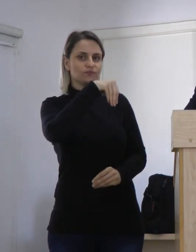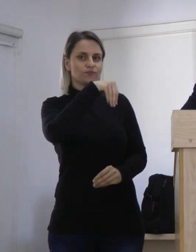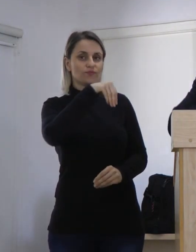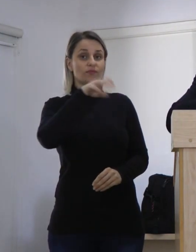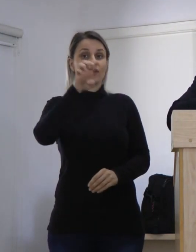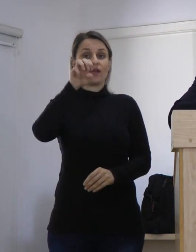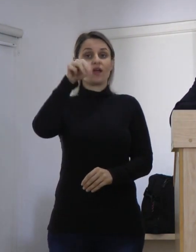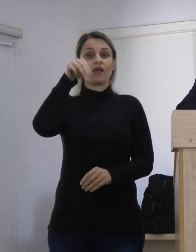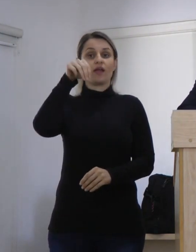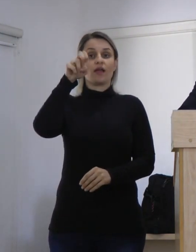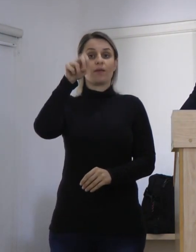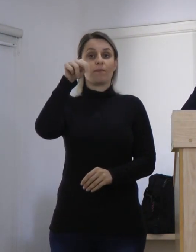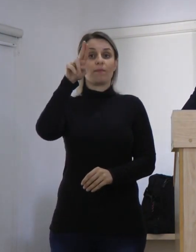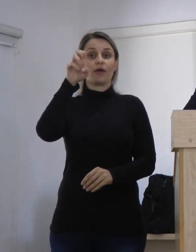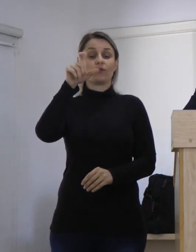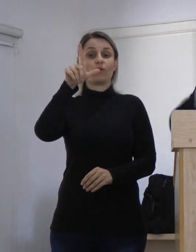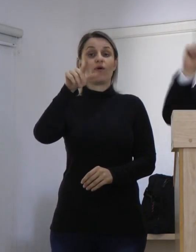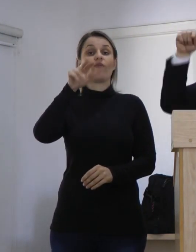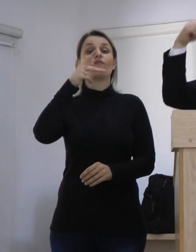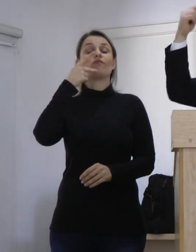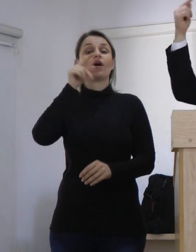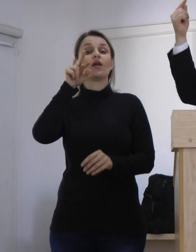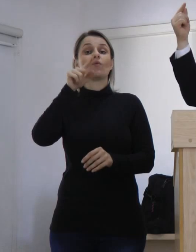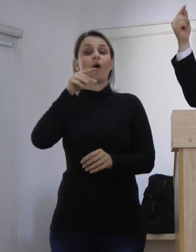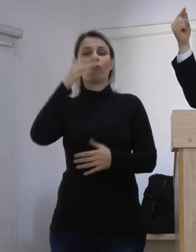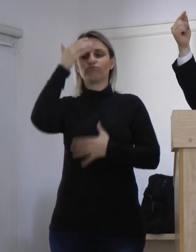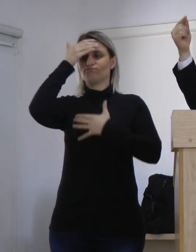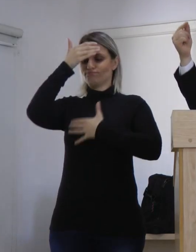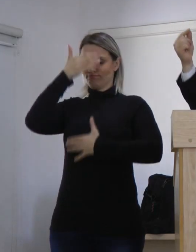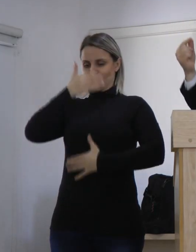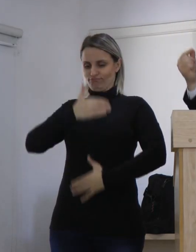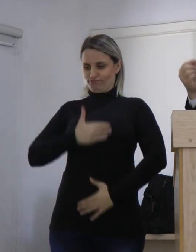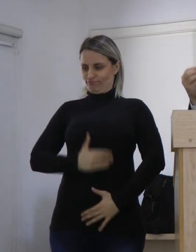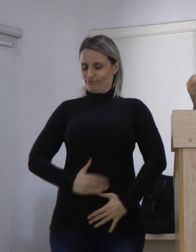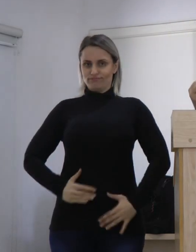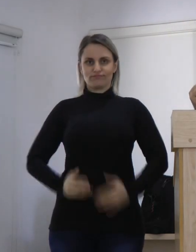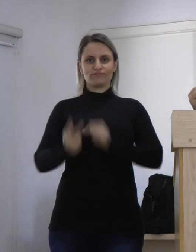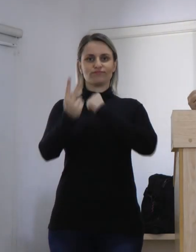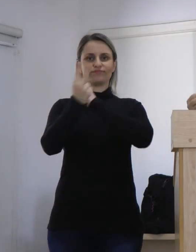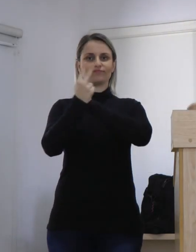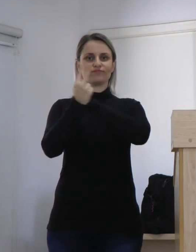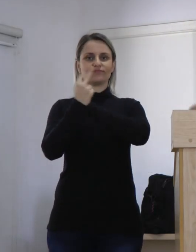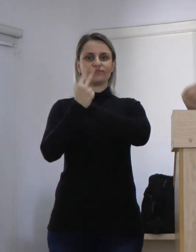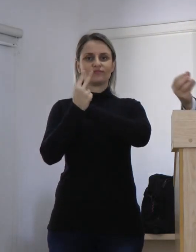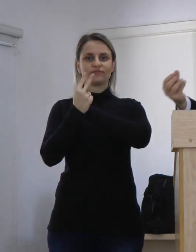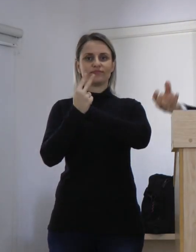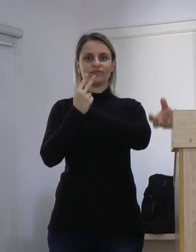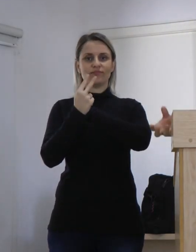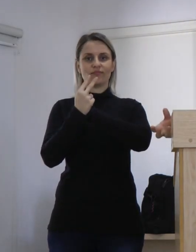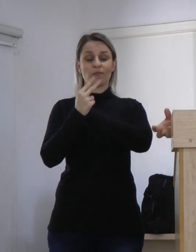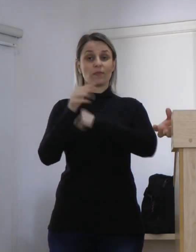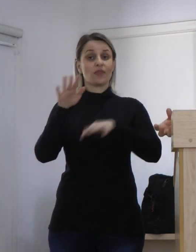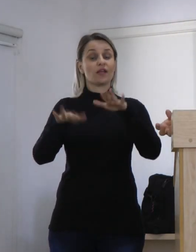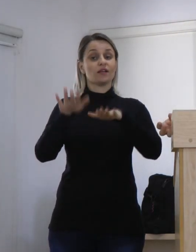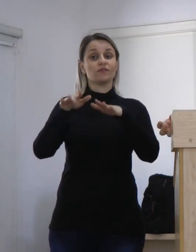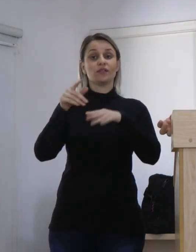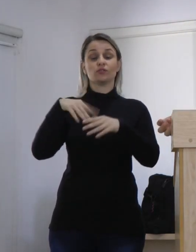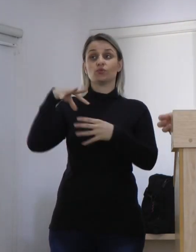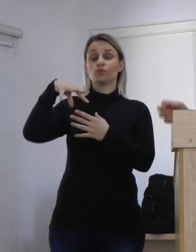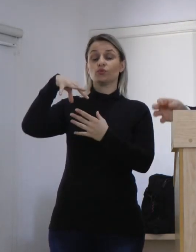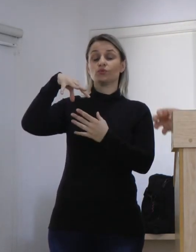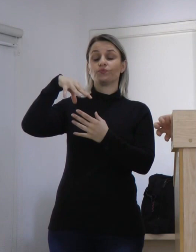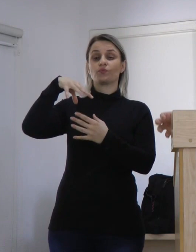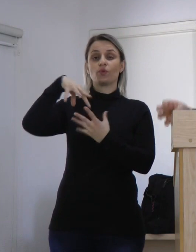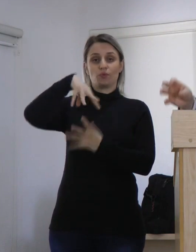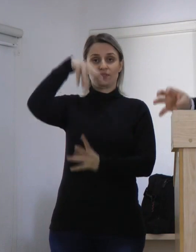Emmanuel diz que é como se fosse uma armadura. No livro Missionários da Luz diz que os espíritos superiores muitas vezes pedem para vir com algum defeitinho